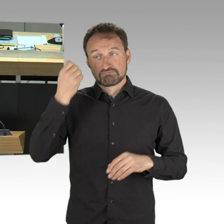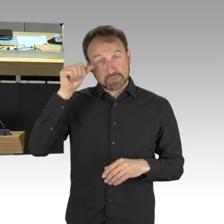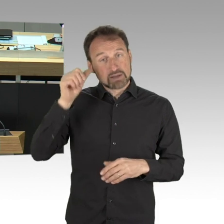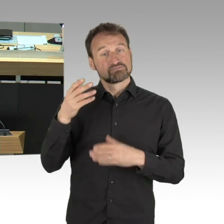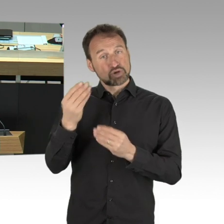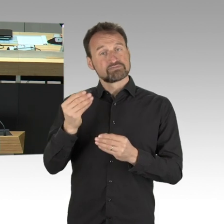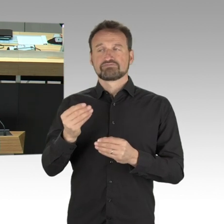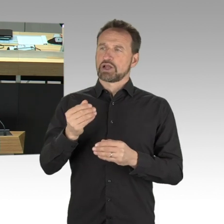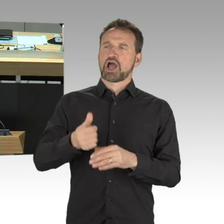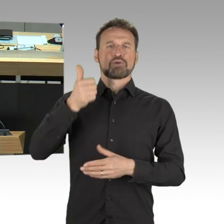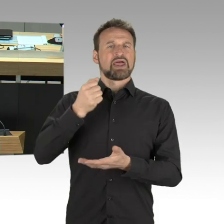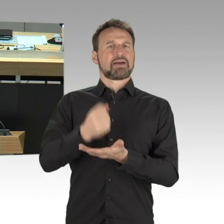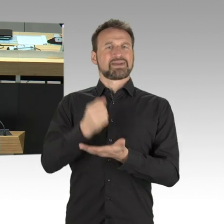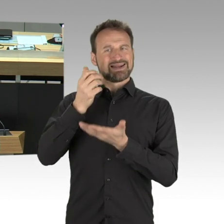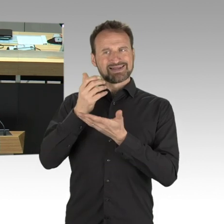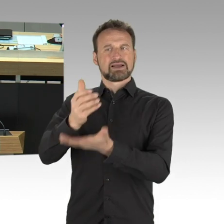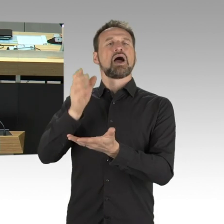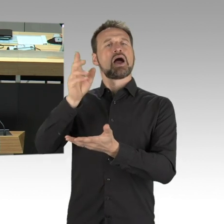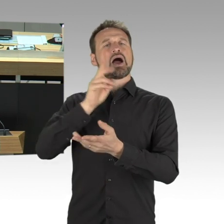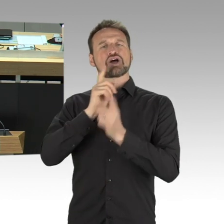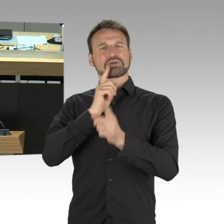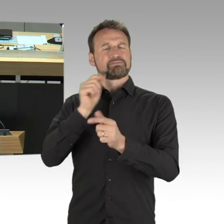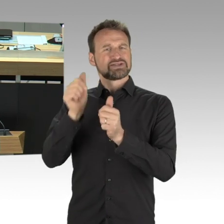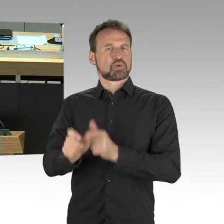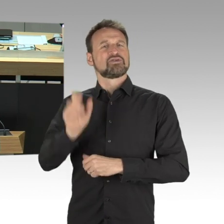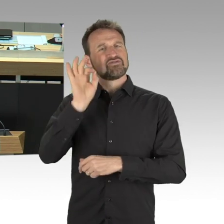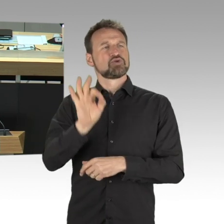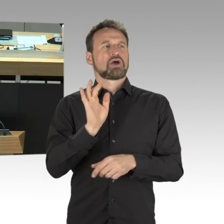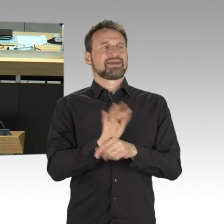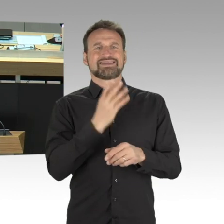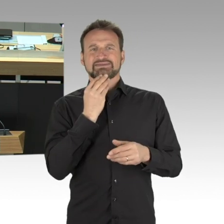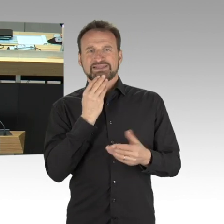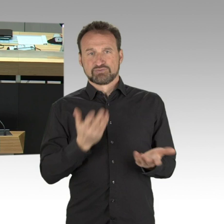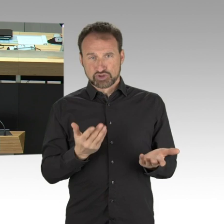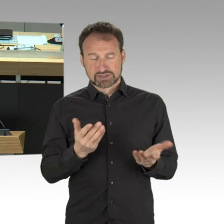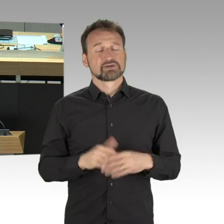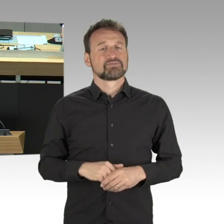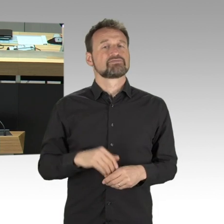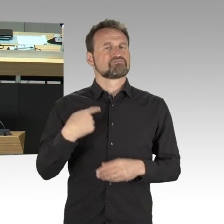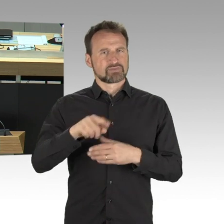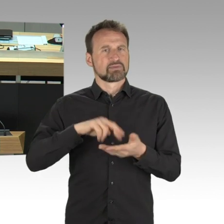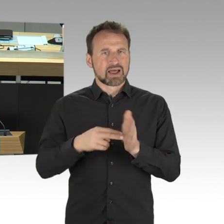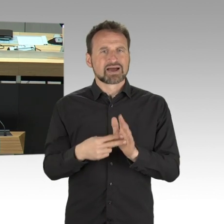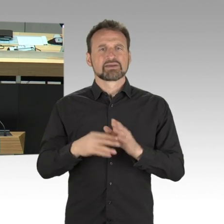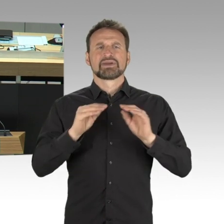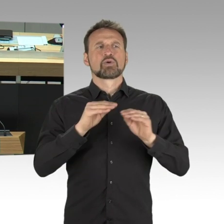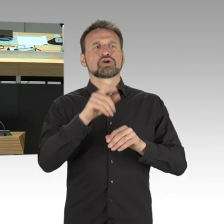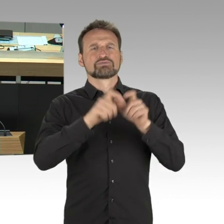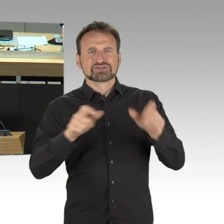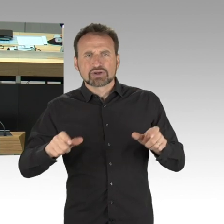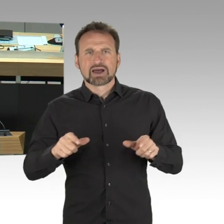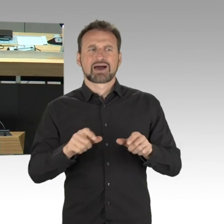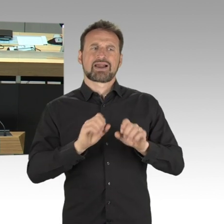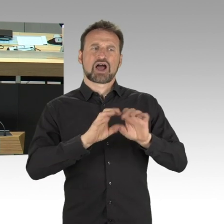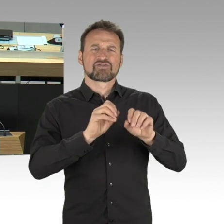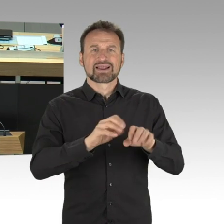zu Antisemitismus. Vorgesehen ist die verstärkte Qualifizierung von pädagogischem Personal, Polizei und Strafverfolgungsbehörden, die bessere Verfolgung